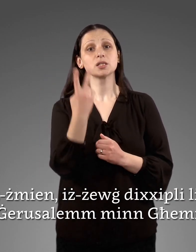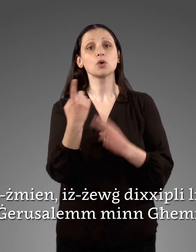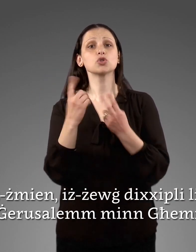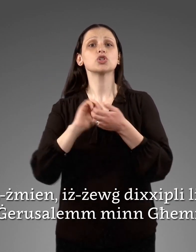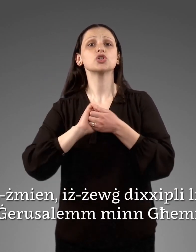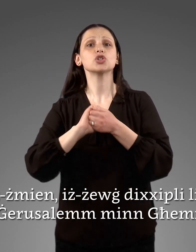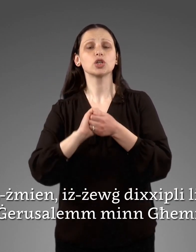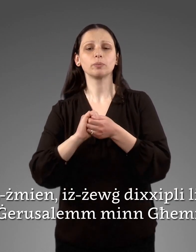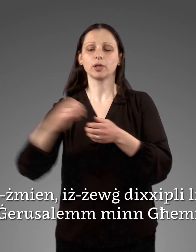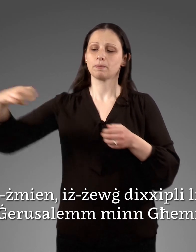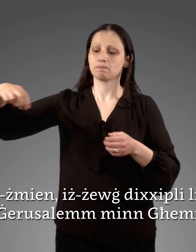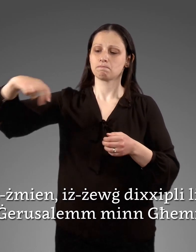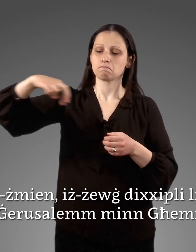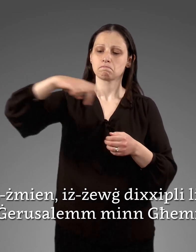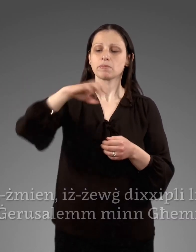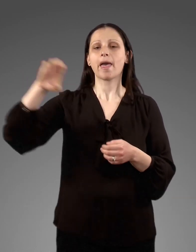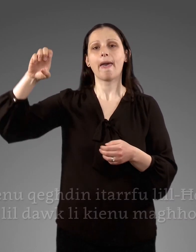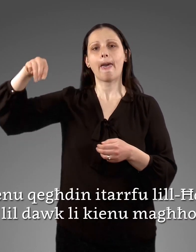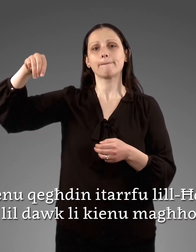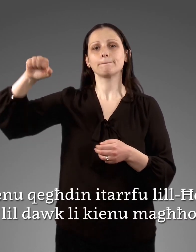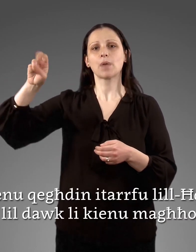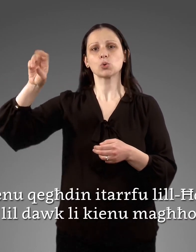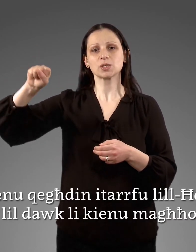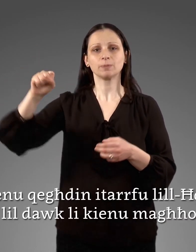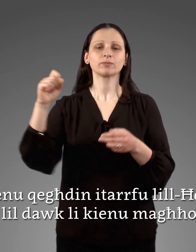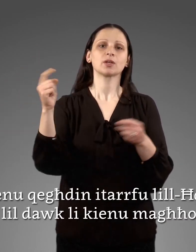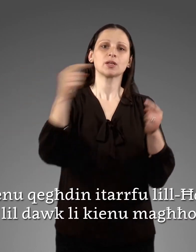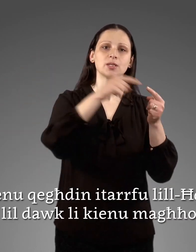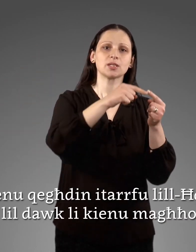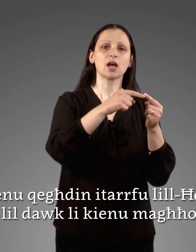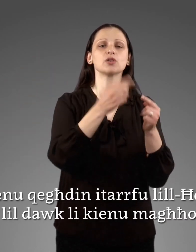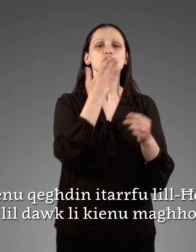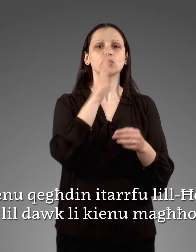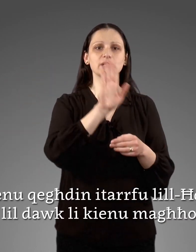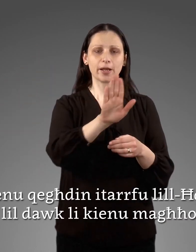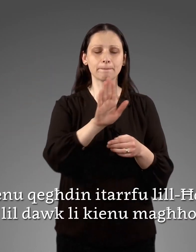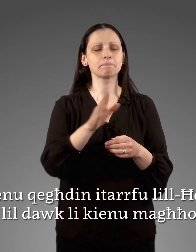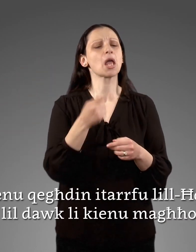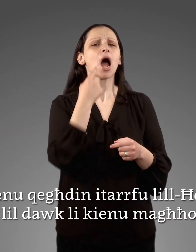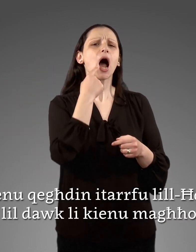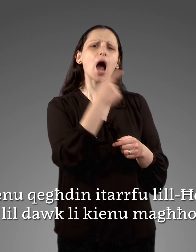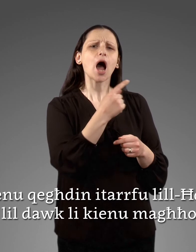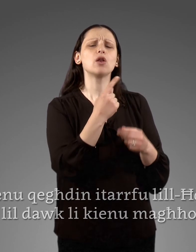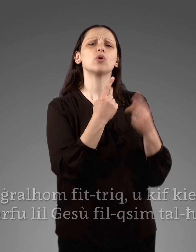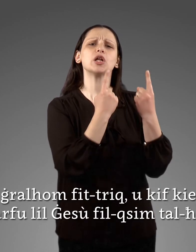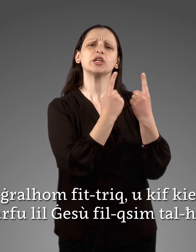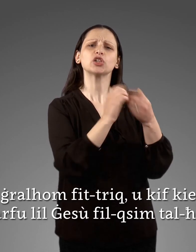reġgħu lura Ġerusalemm minn Emmaus kienu qegħdin itarfu lill-ħdax u lil dawk li kienu magħhom xi